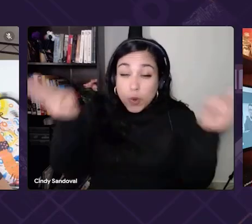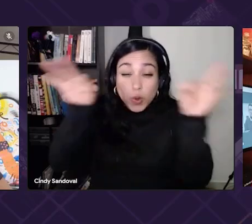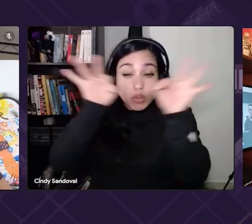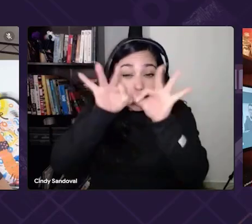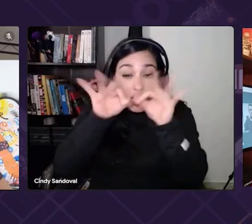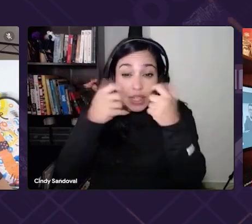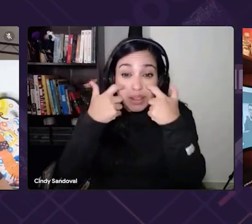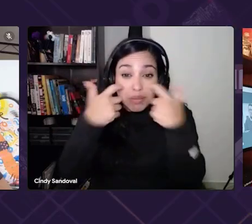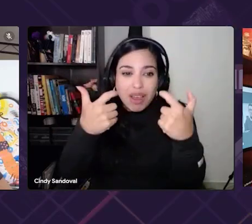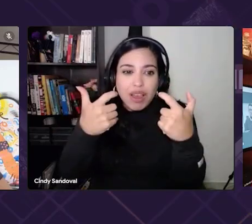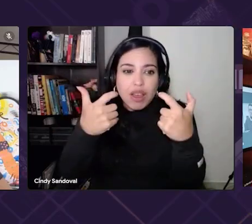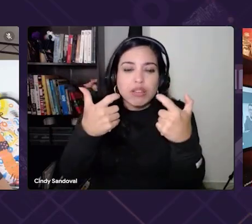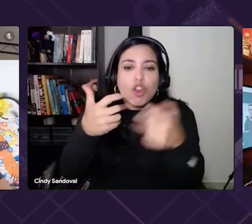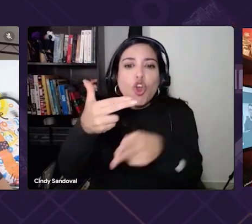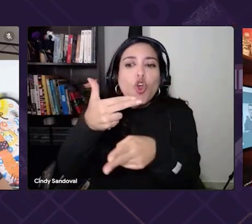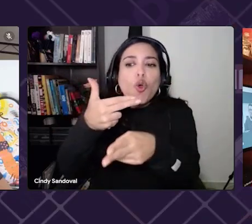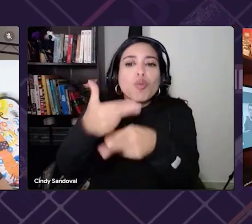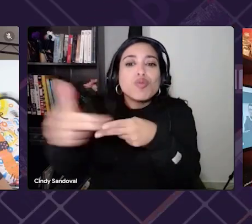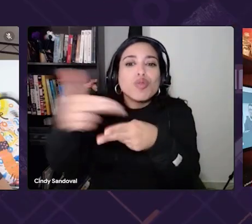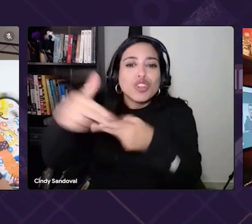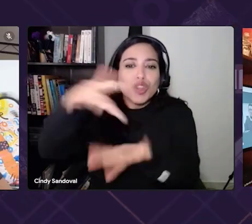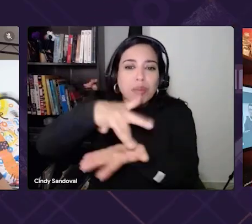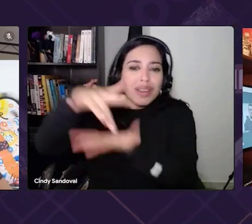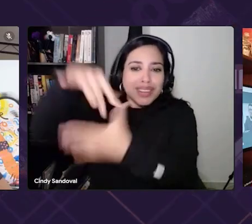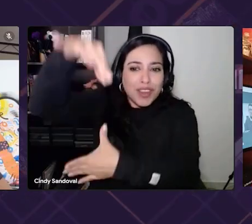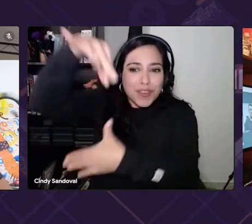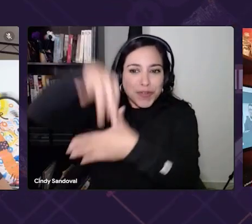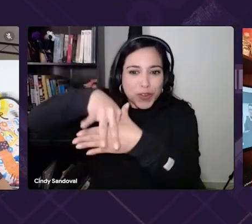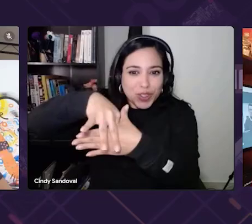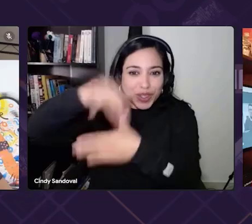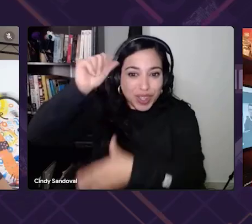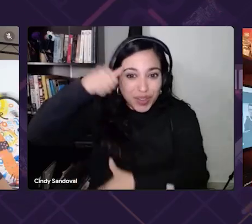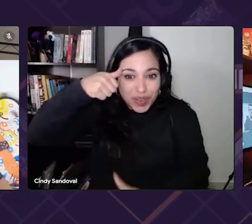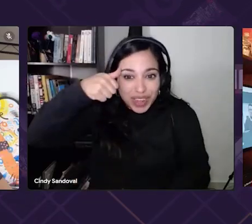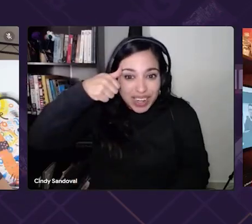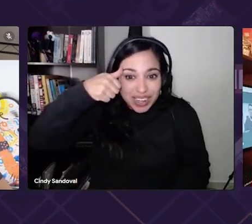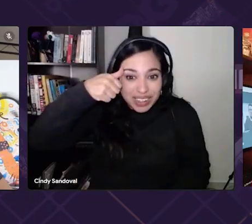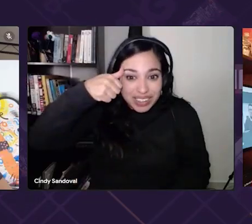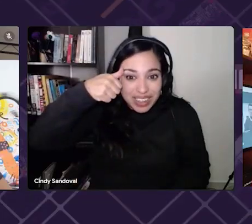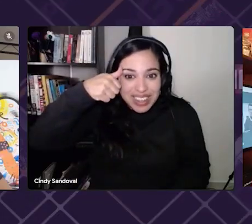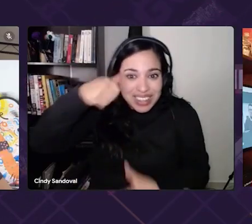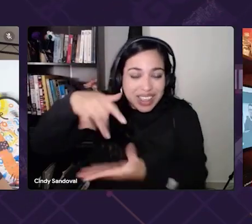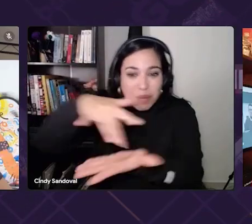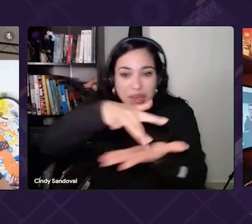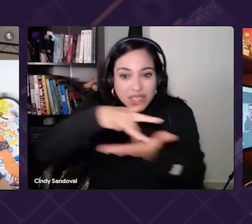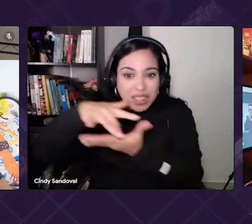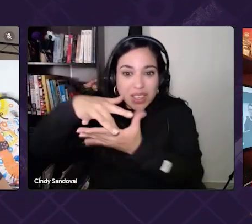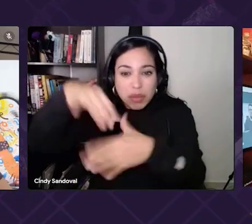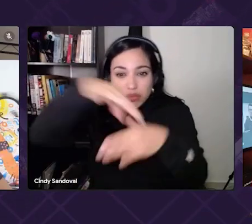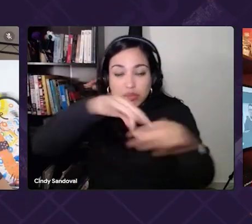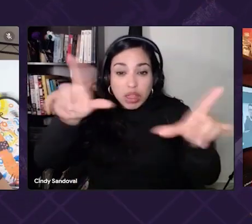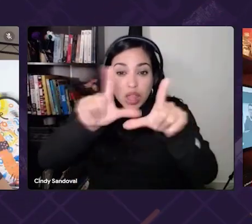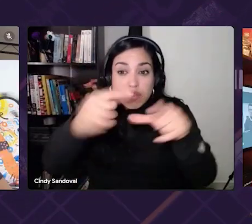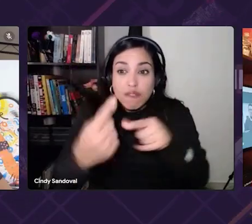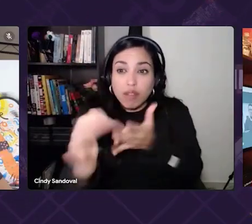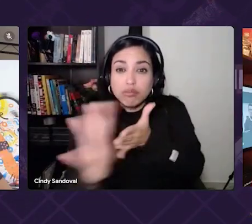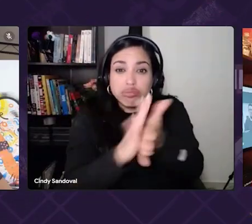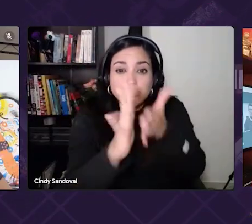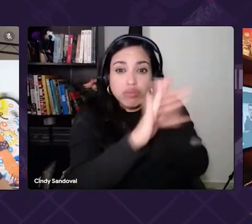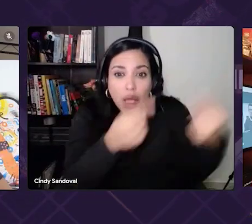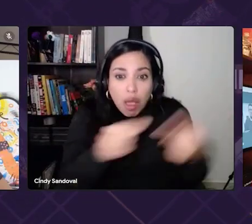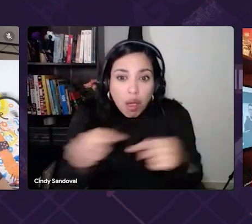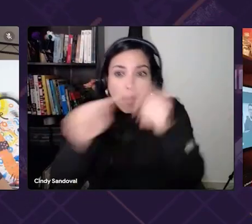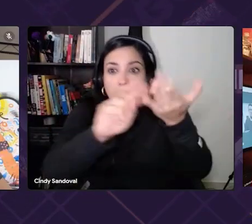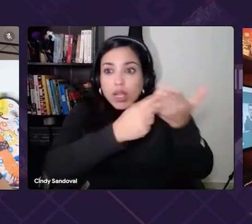épocas de participación electoral, para que esas 580,000 personas sordas de las que tú nos hablaban